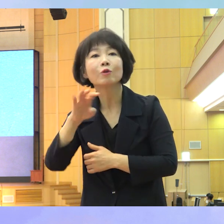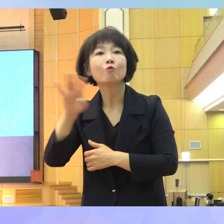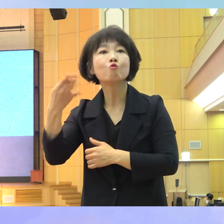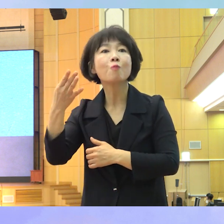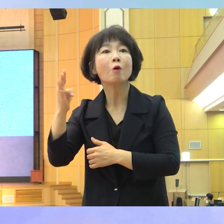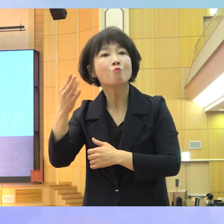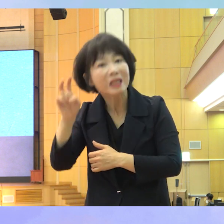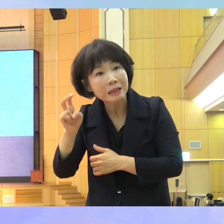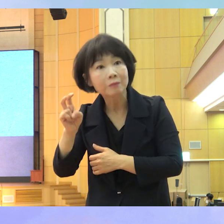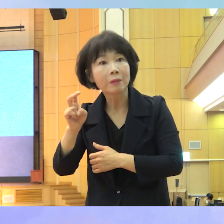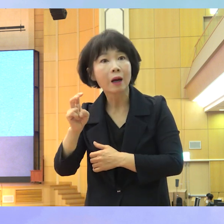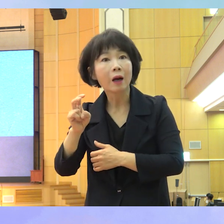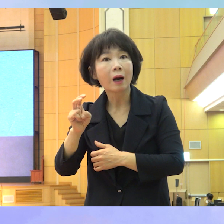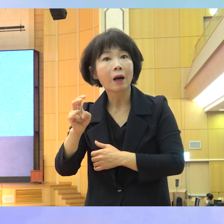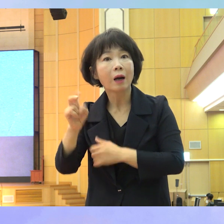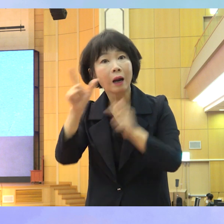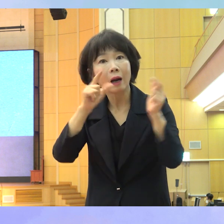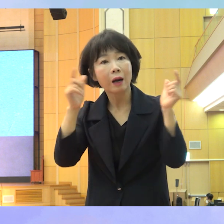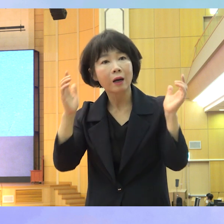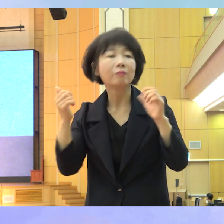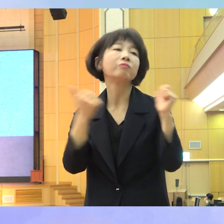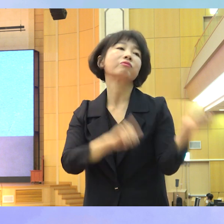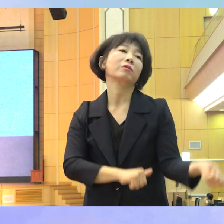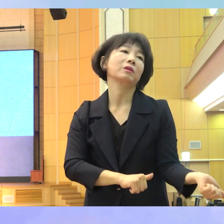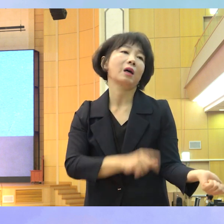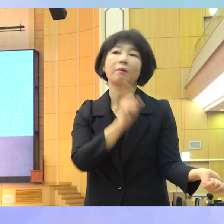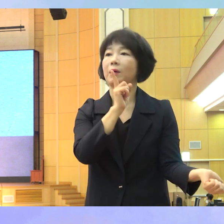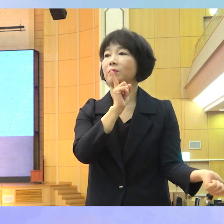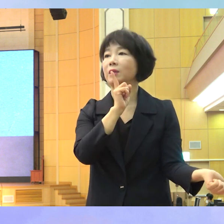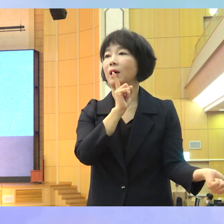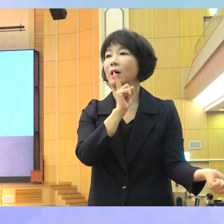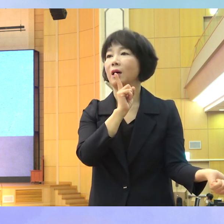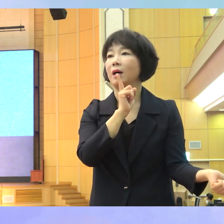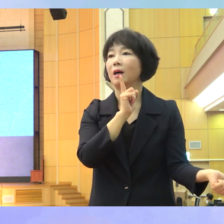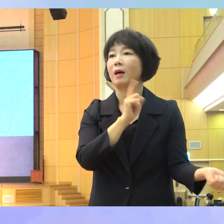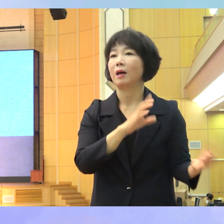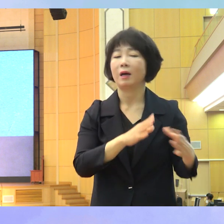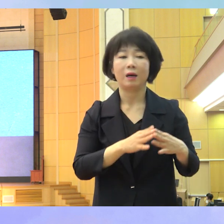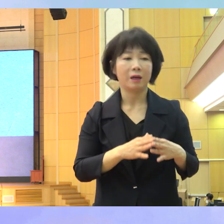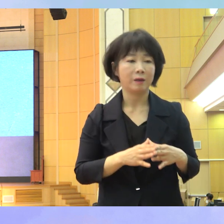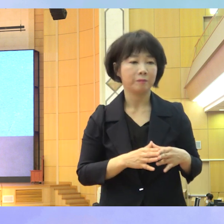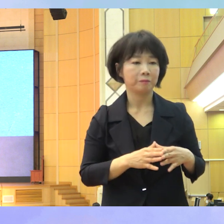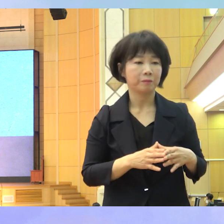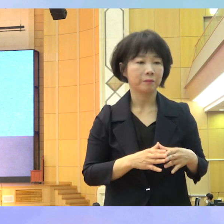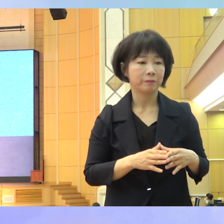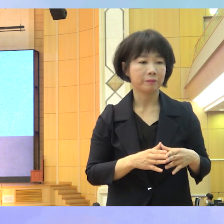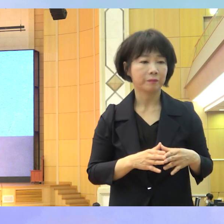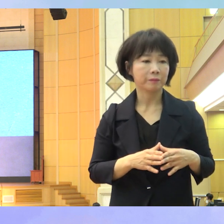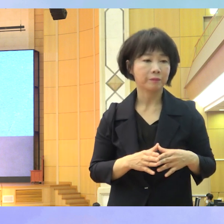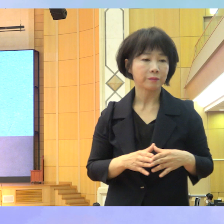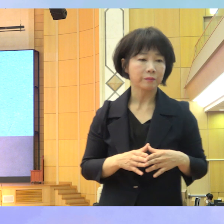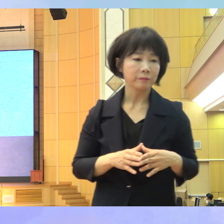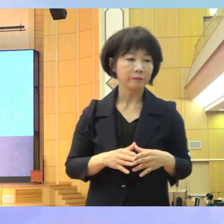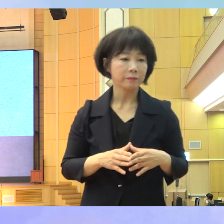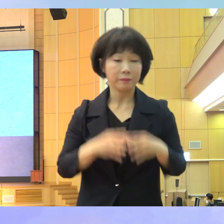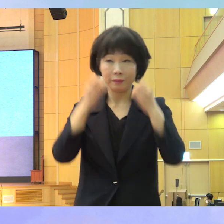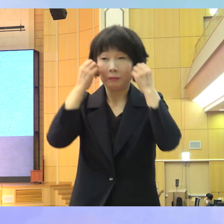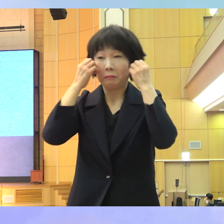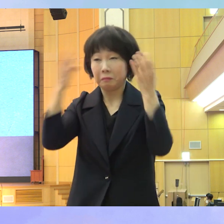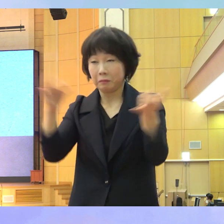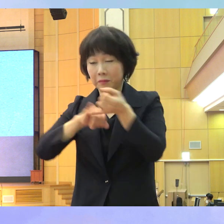창세기는요 구약 성경의 가장 첫 성경입니다. 그렇죠? 신약 성경의 가장 첫 성경은